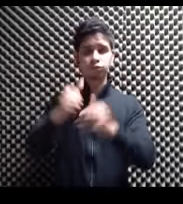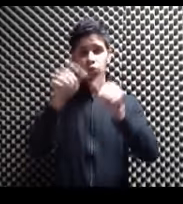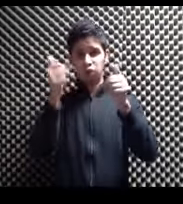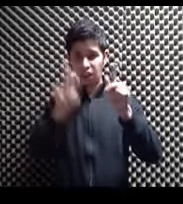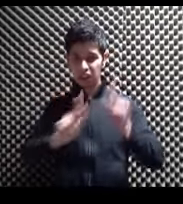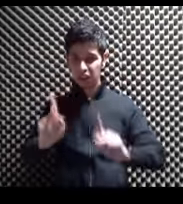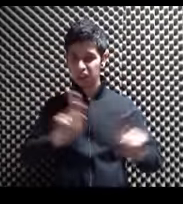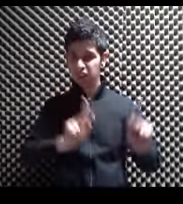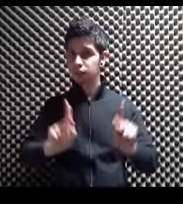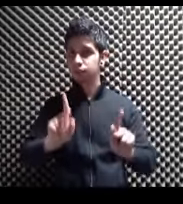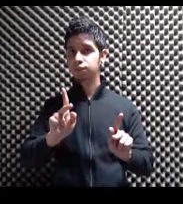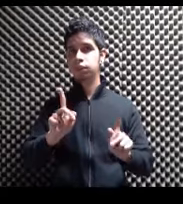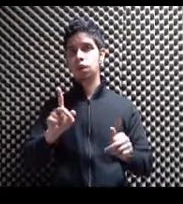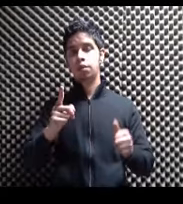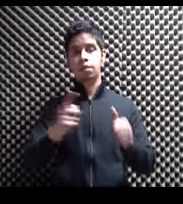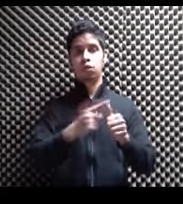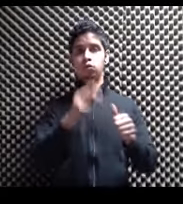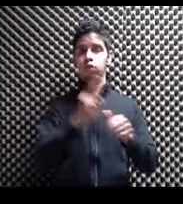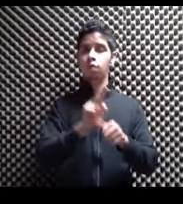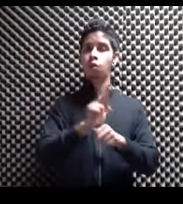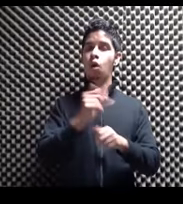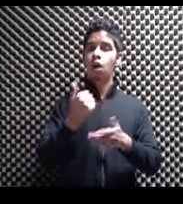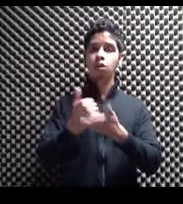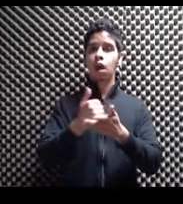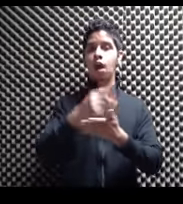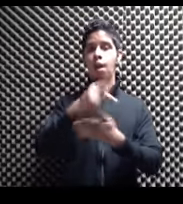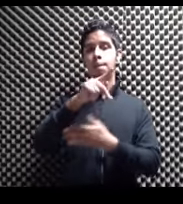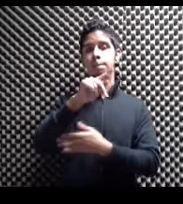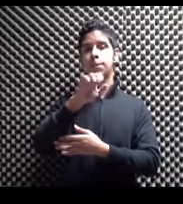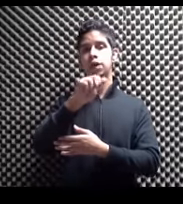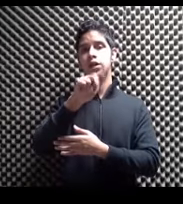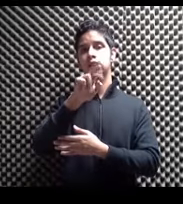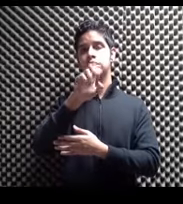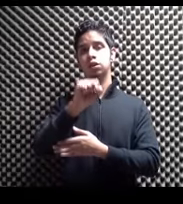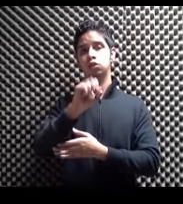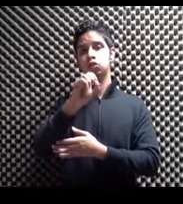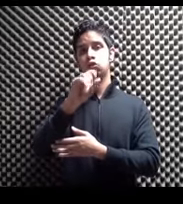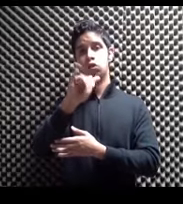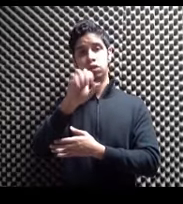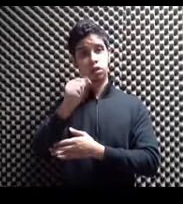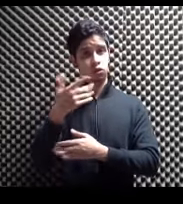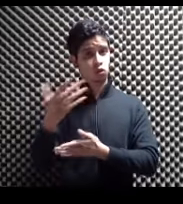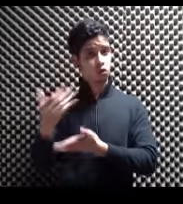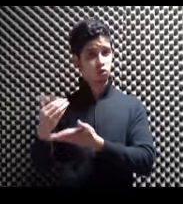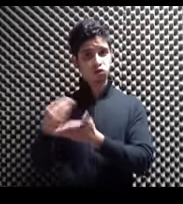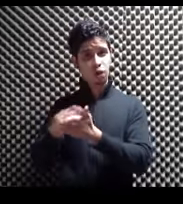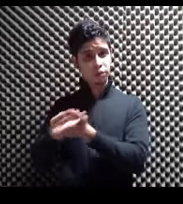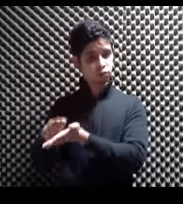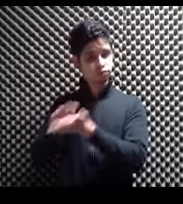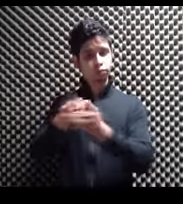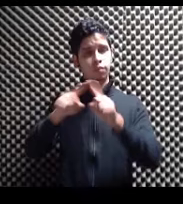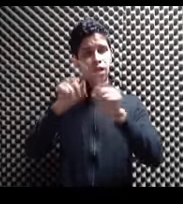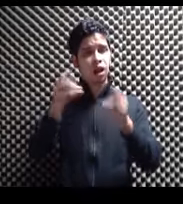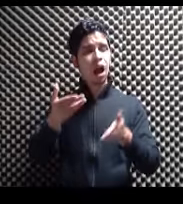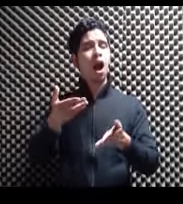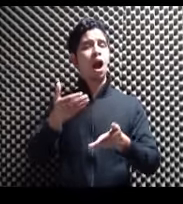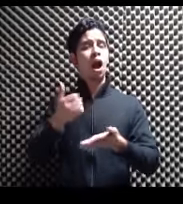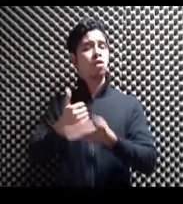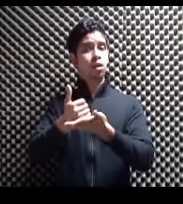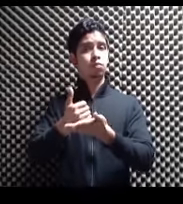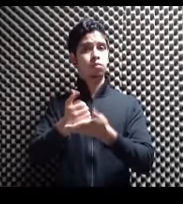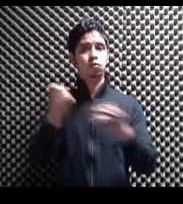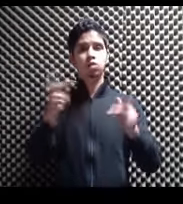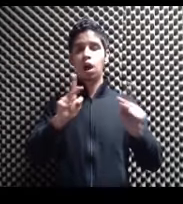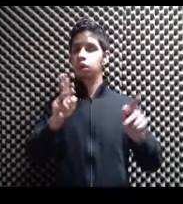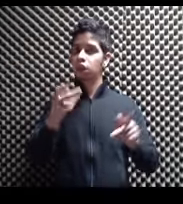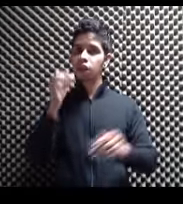PTSOS, que nos dio un donativo para poder también ayudar. A través de la página de Facebook, los, muchos de los seguidores que tenemos, que nos